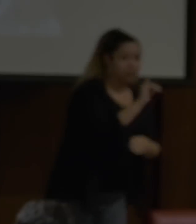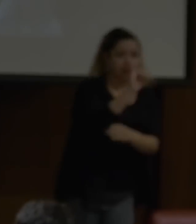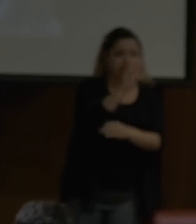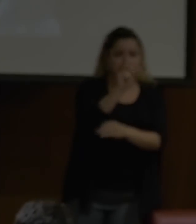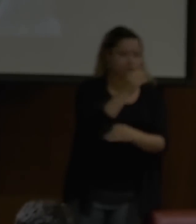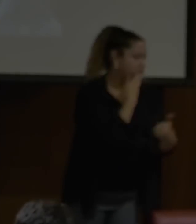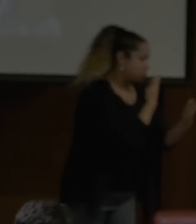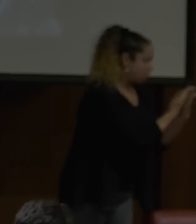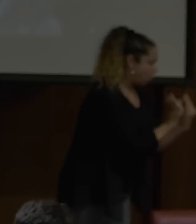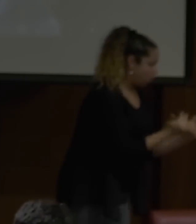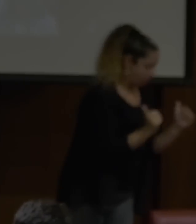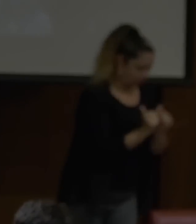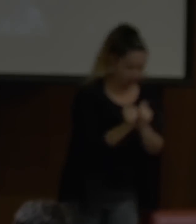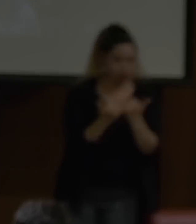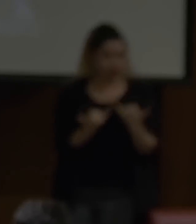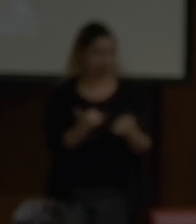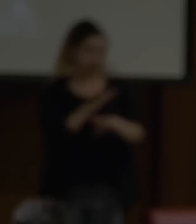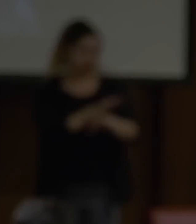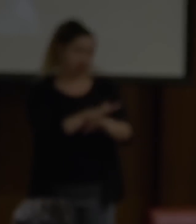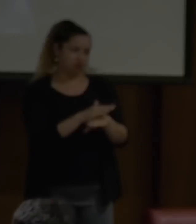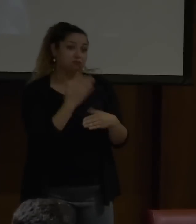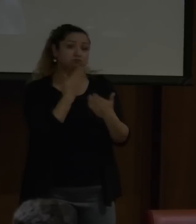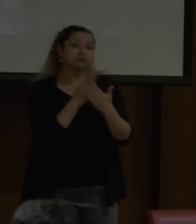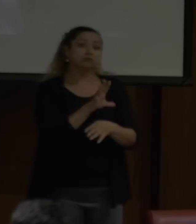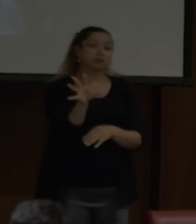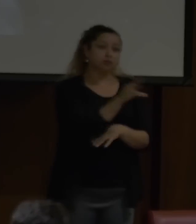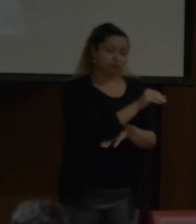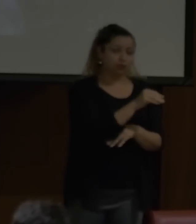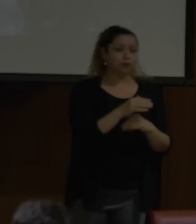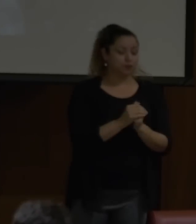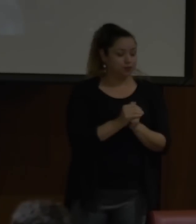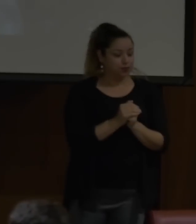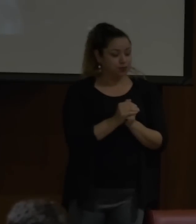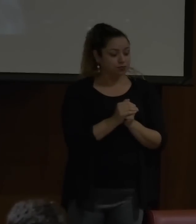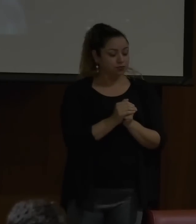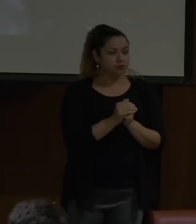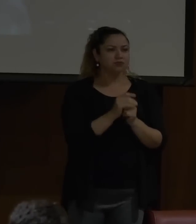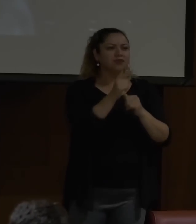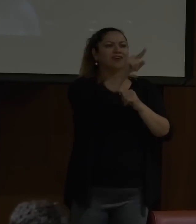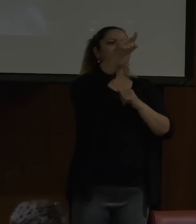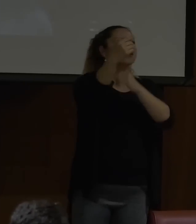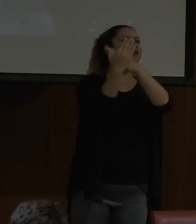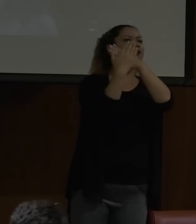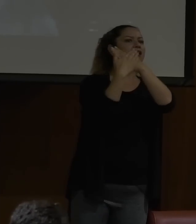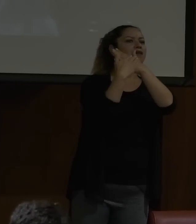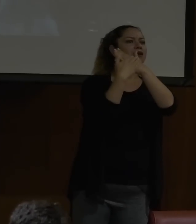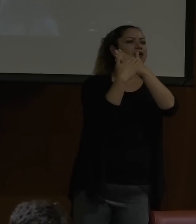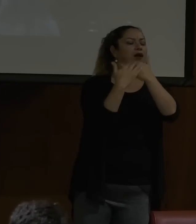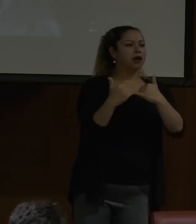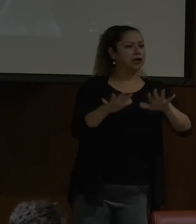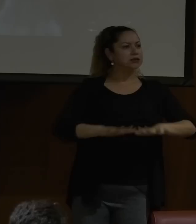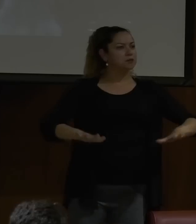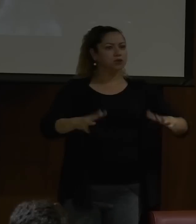por acompañarnos esta tarde a ustedes. Y me están diciendo ya que tenemos un breve espacio